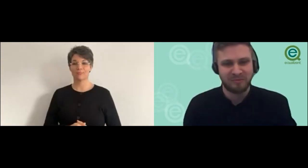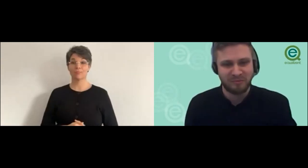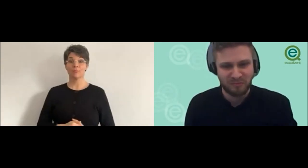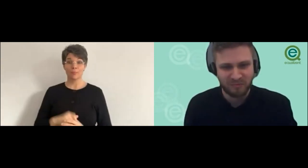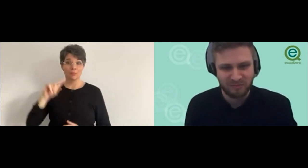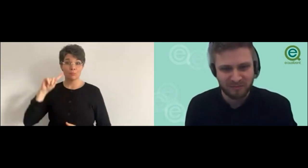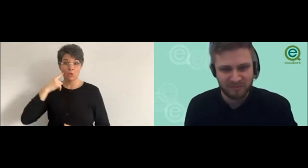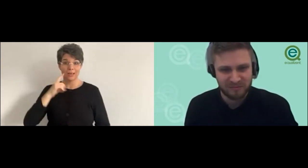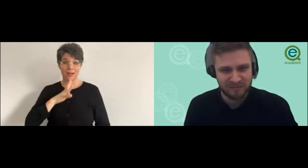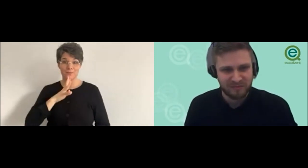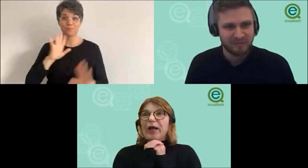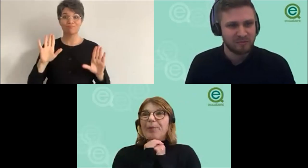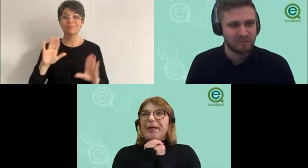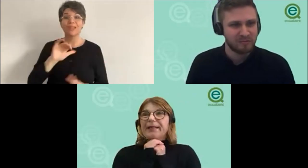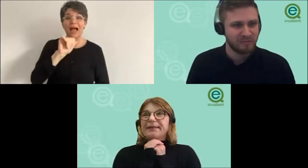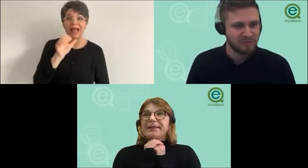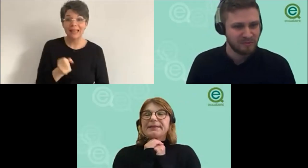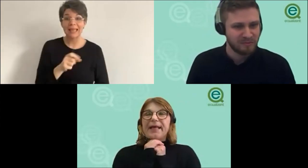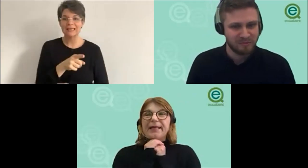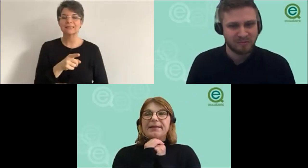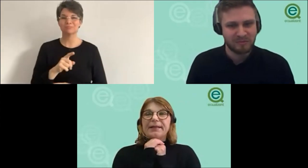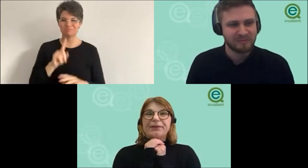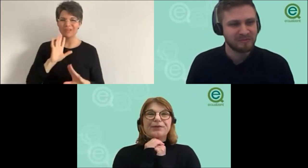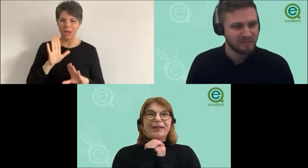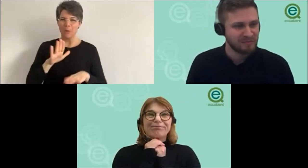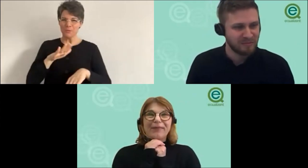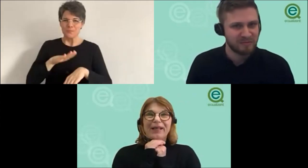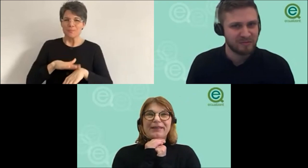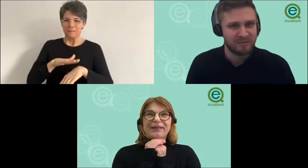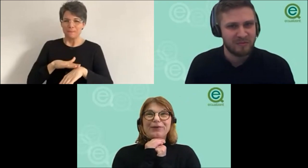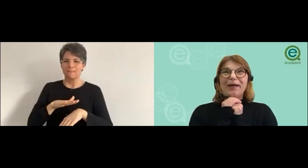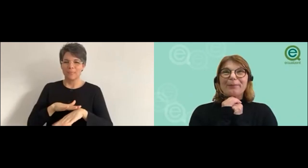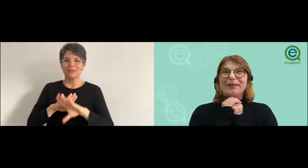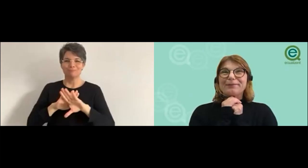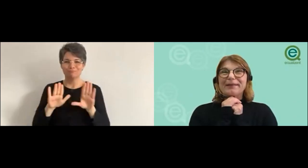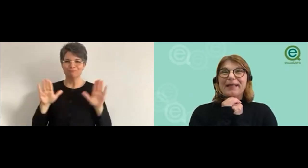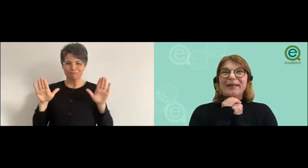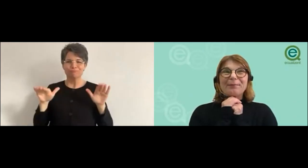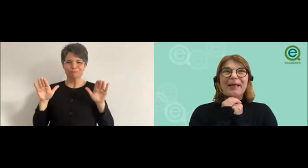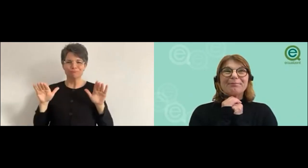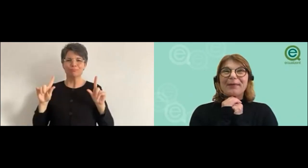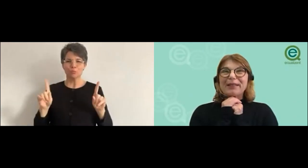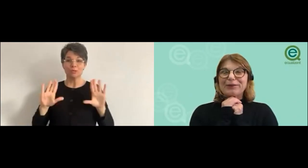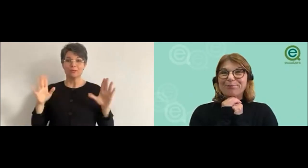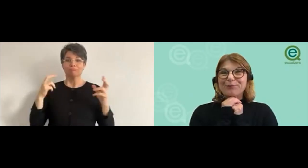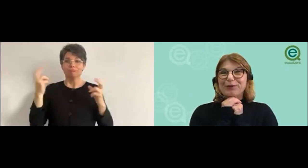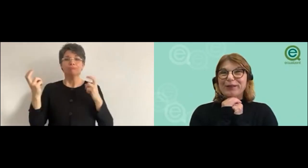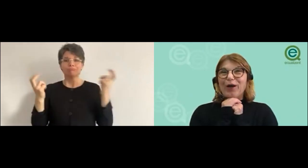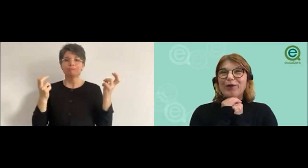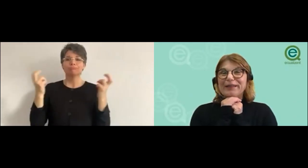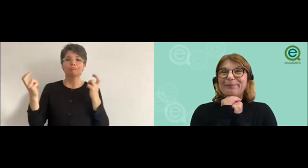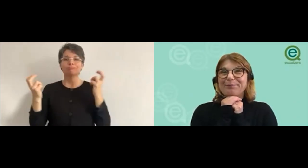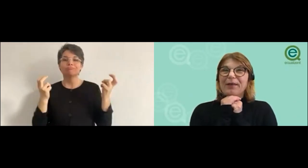So. Andreas, ich glaube, es ist Zeit, sozusagen sich zu verabschieden. Es gehen immer mehr Menschen